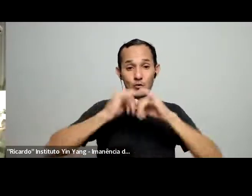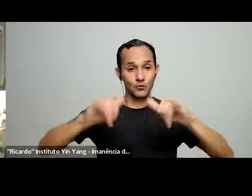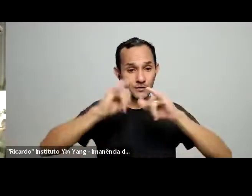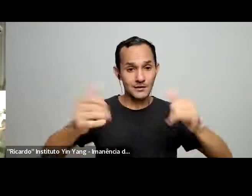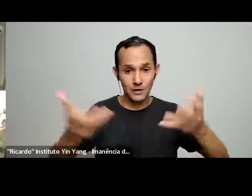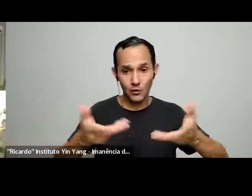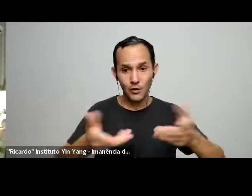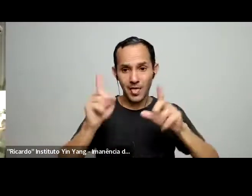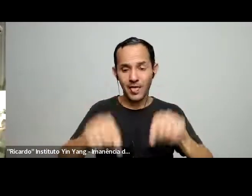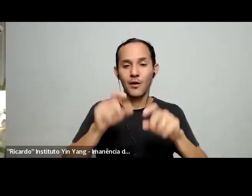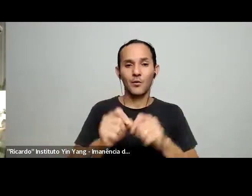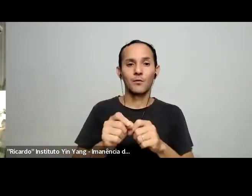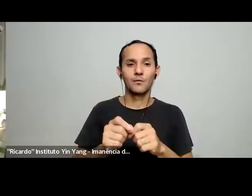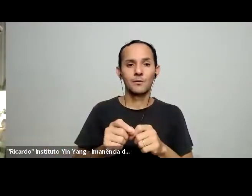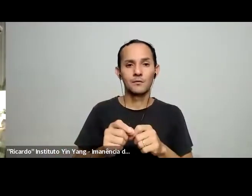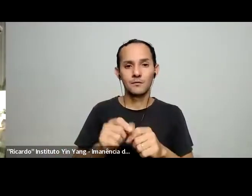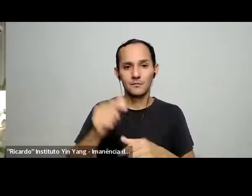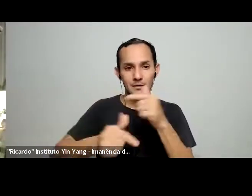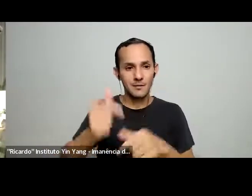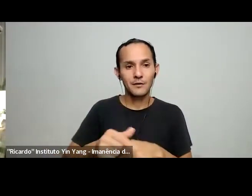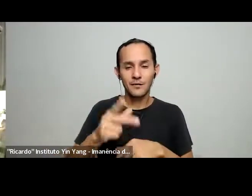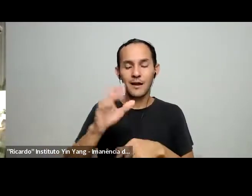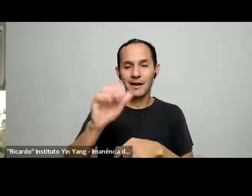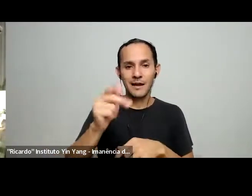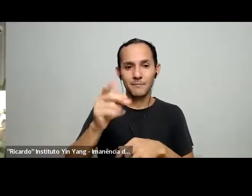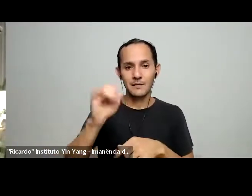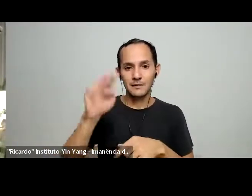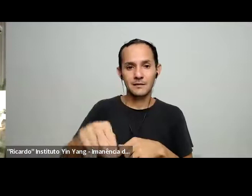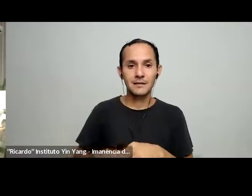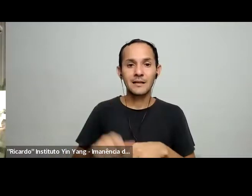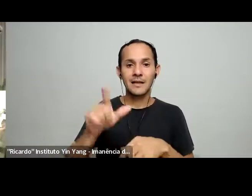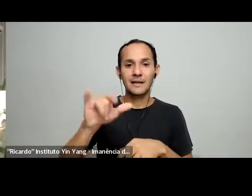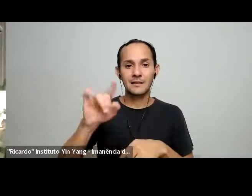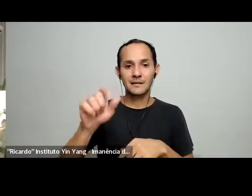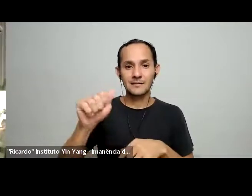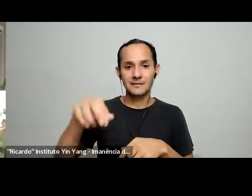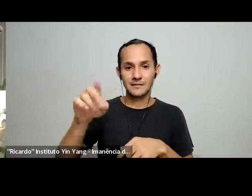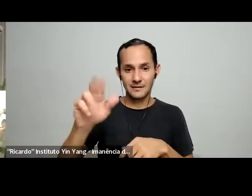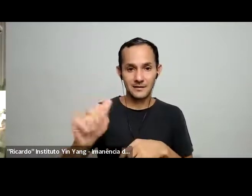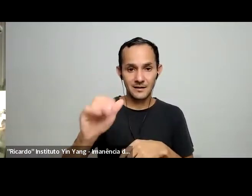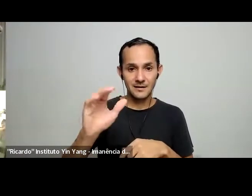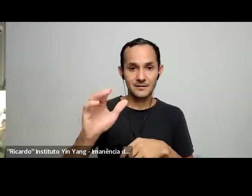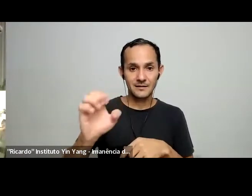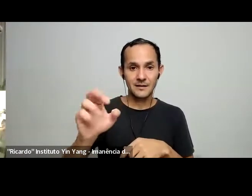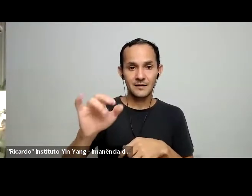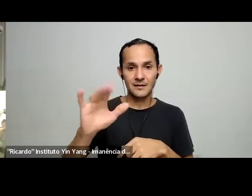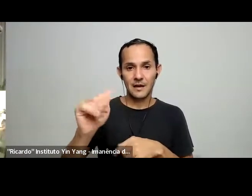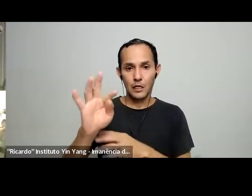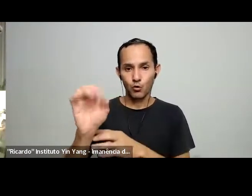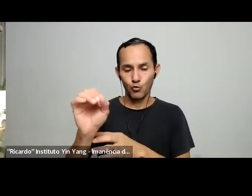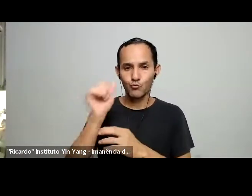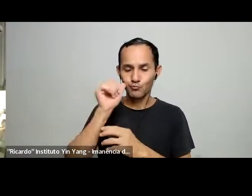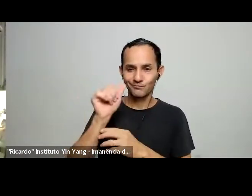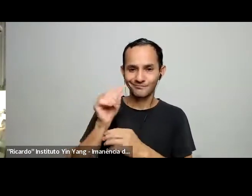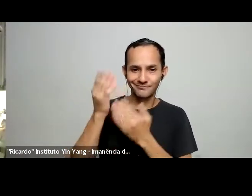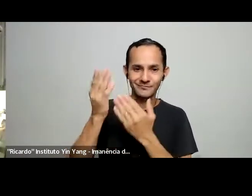hoje, que é essa assinatura do contrato com a Cabsim, a doutora Lisandra Sericato nos trouxe a,